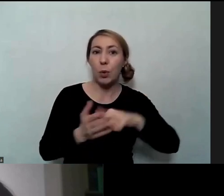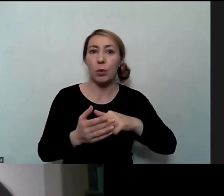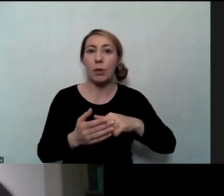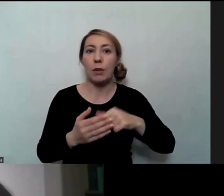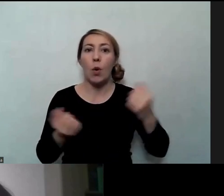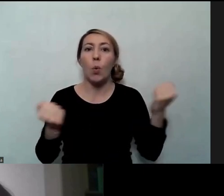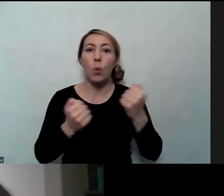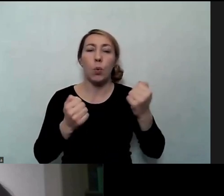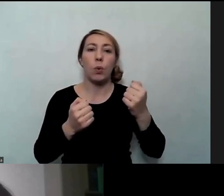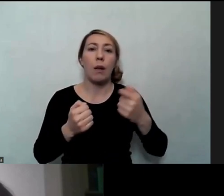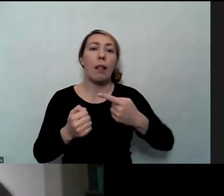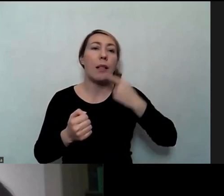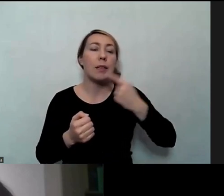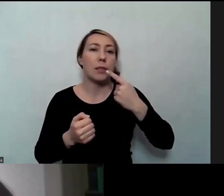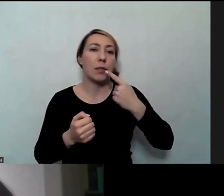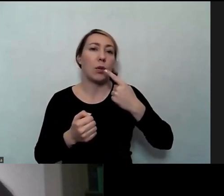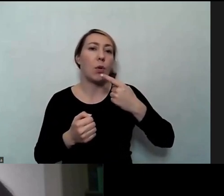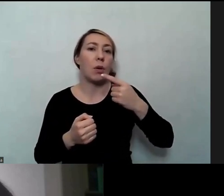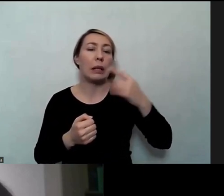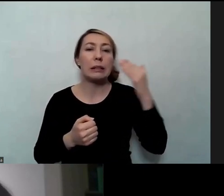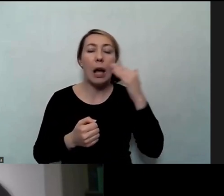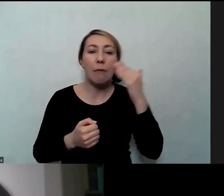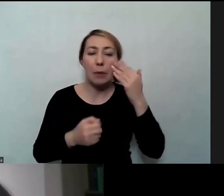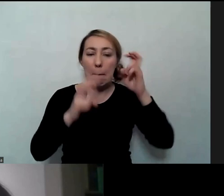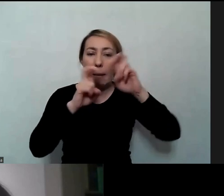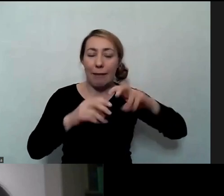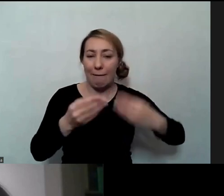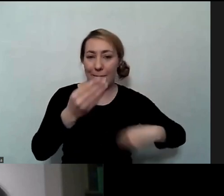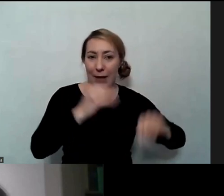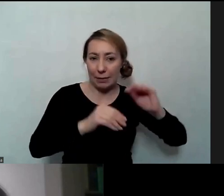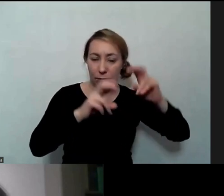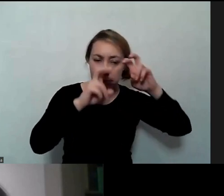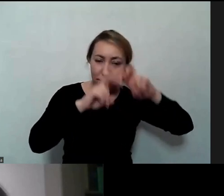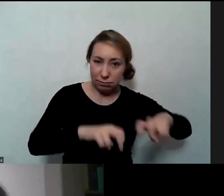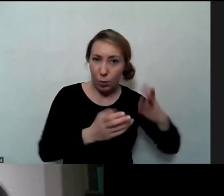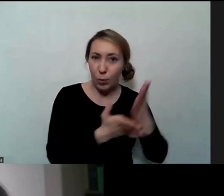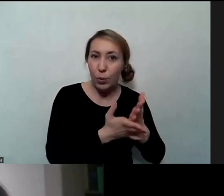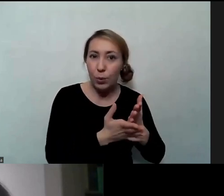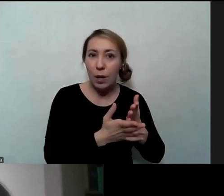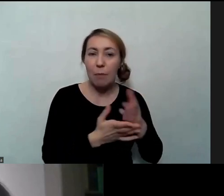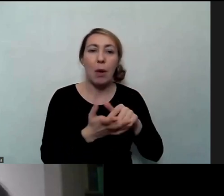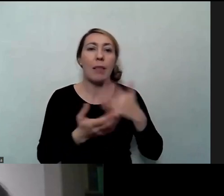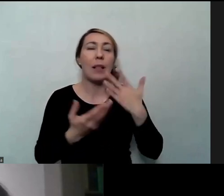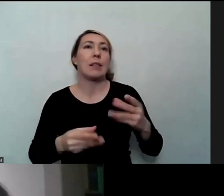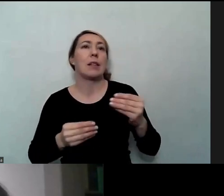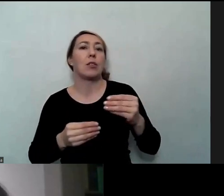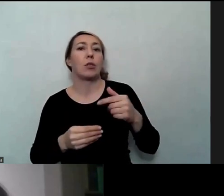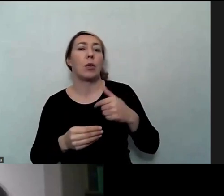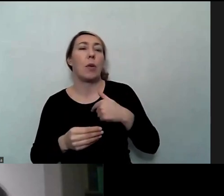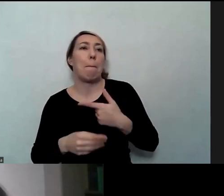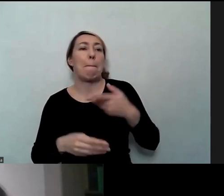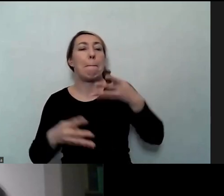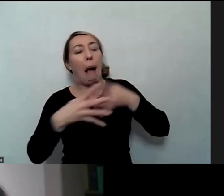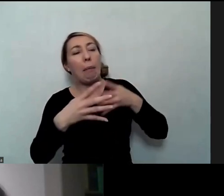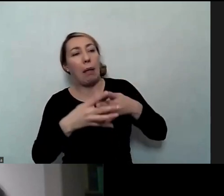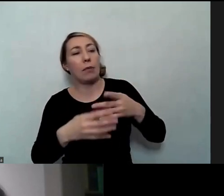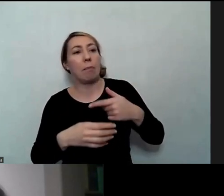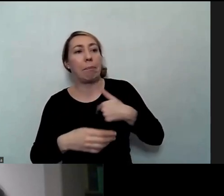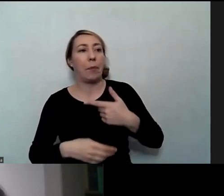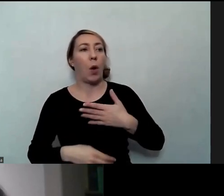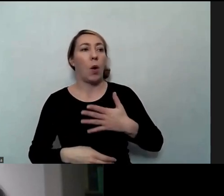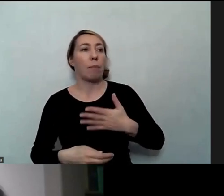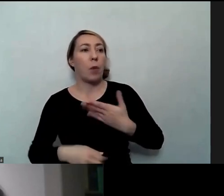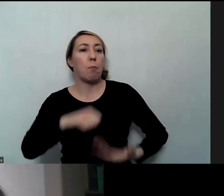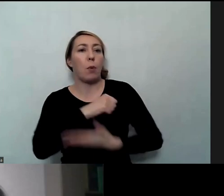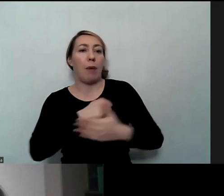rozpoznana w badaniach językoznawczych i to też był dla nas taki ważny punkt, żeby to nie były badania oparte na naszej intuicji, tylko żeby jednak